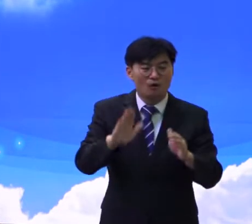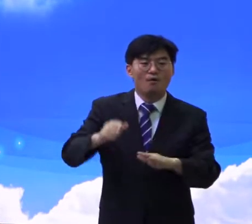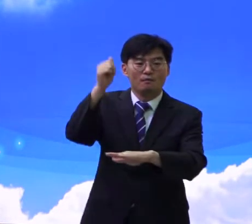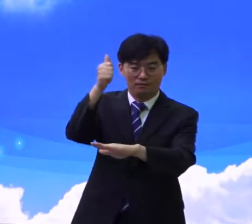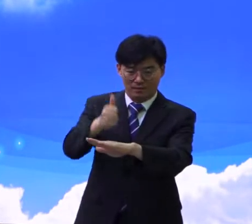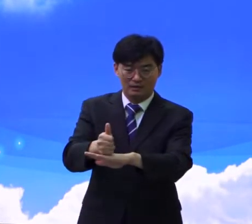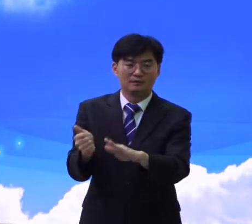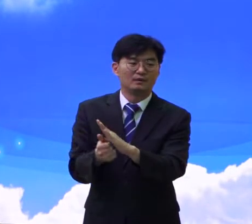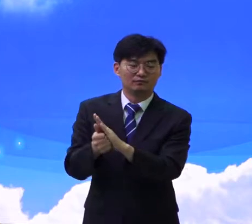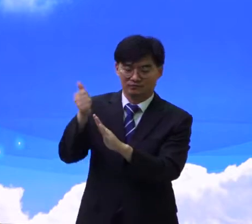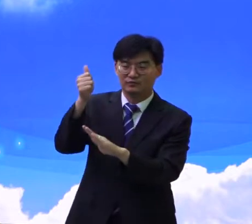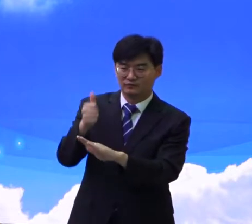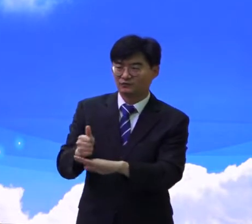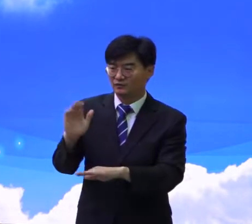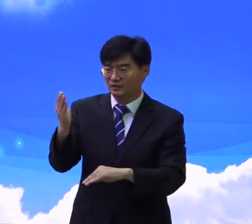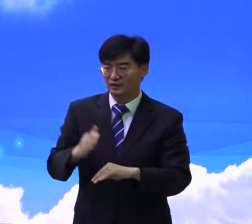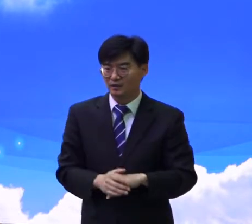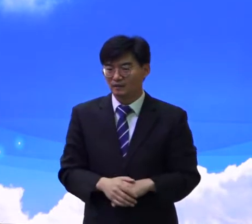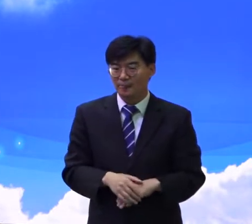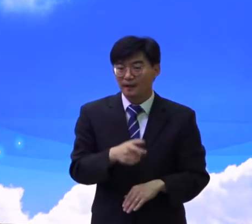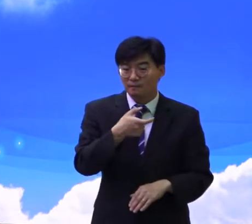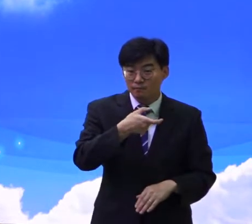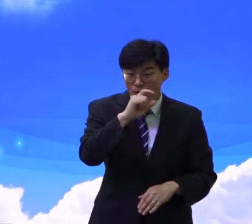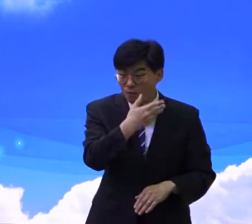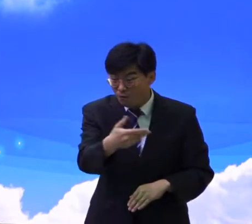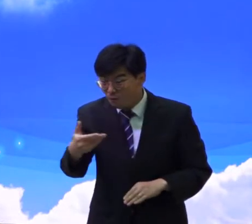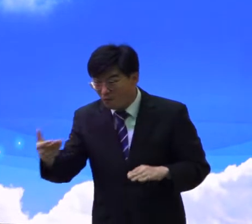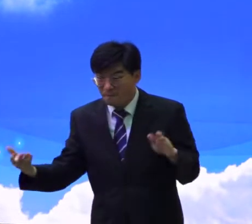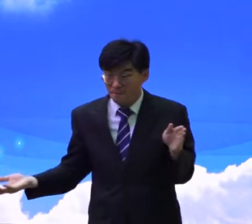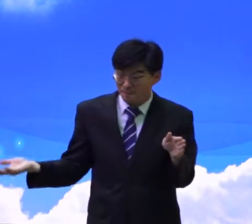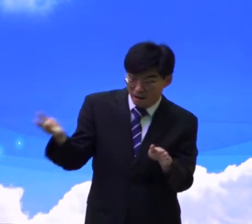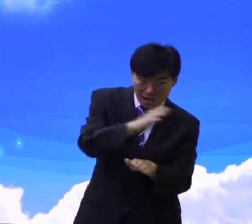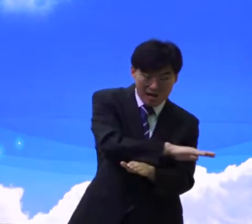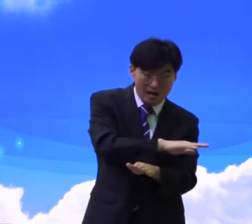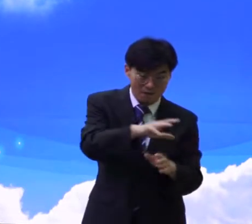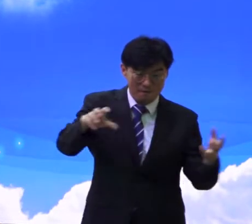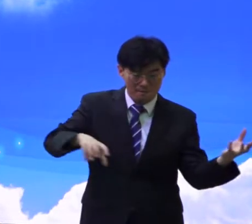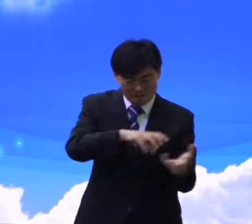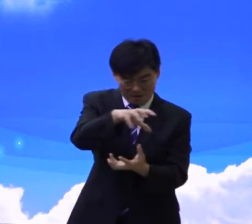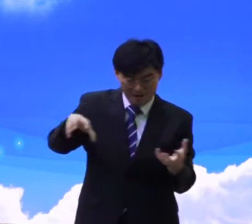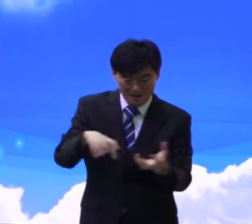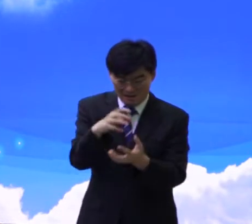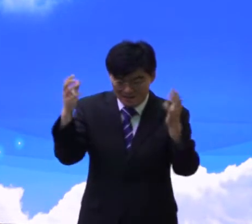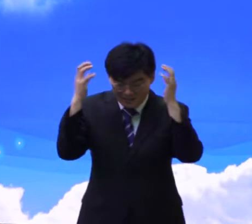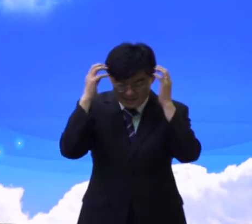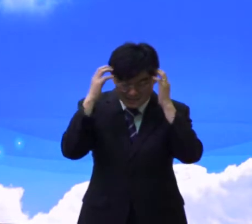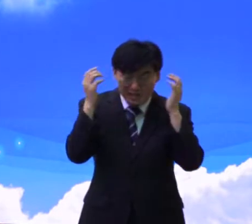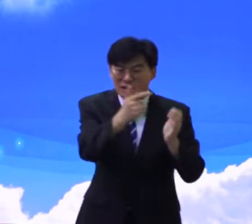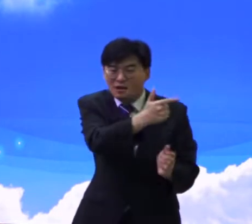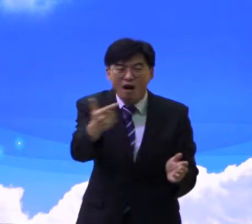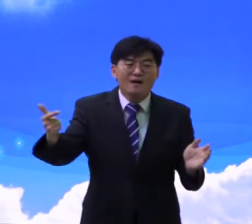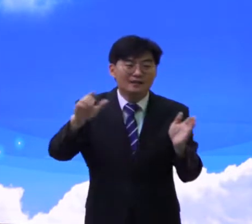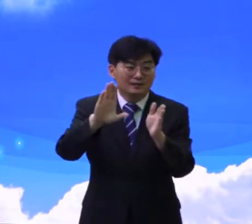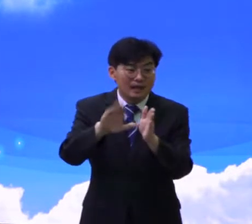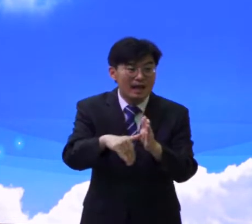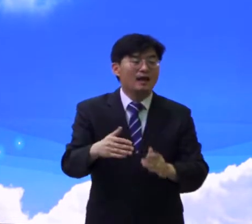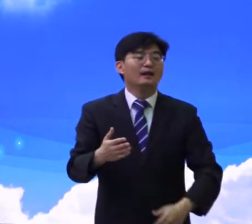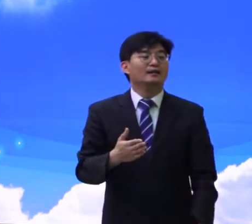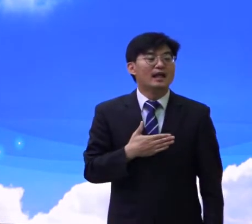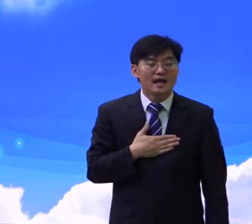홍수가 일어나고 요단 강이 터지고 그런 혼란한 상황 속에서도 하나님이 주신 사명을